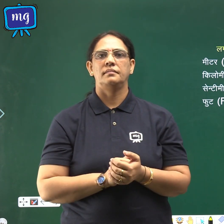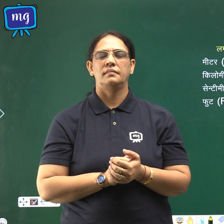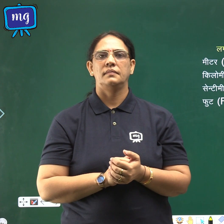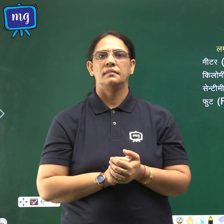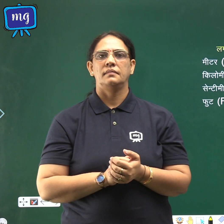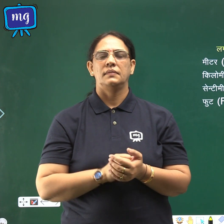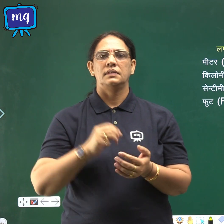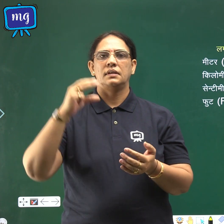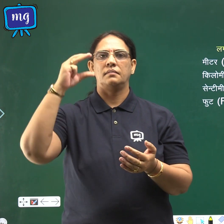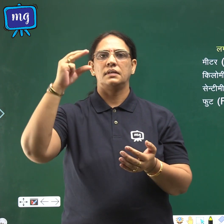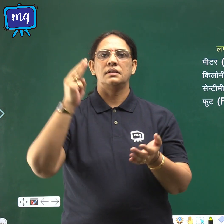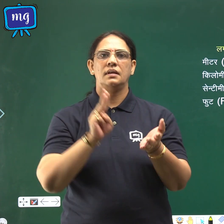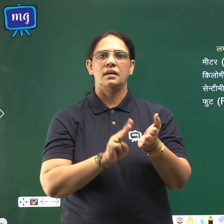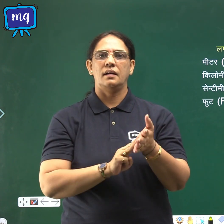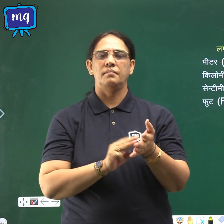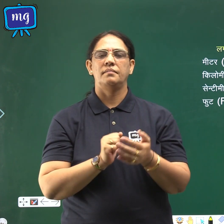सेंटीमीटर सी एम,